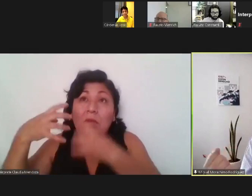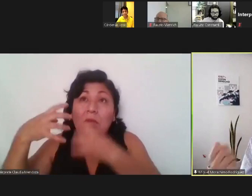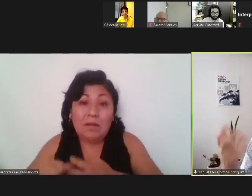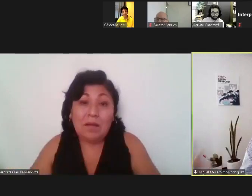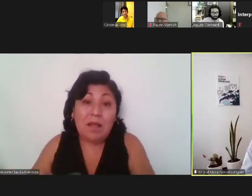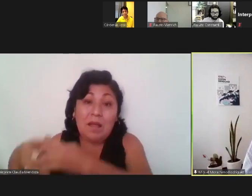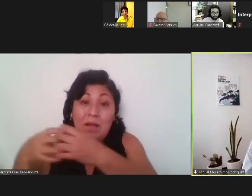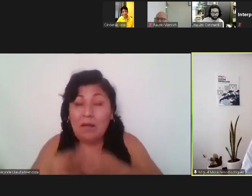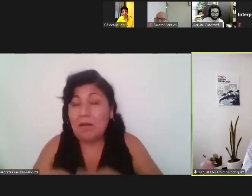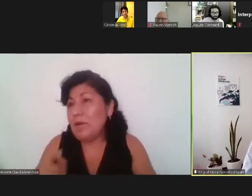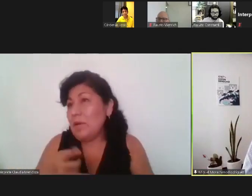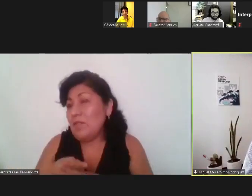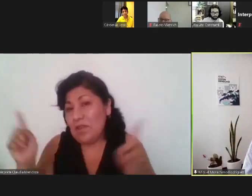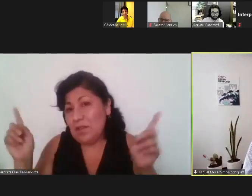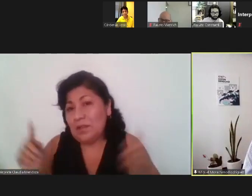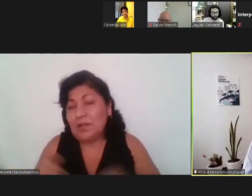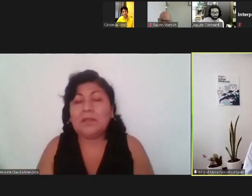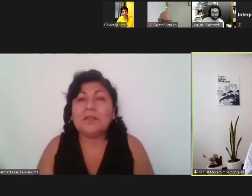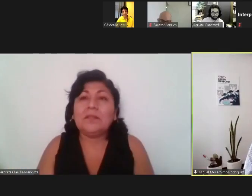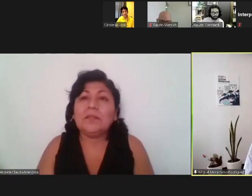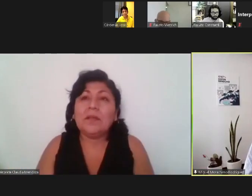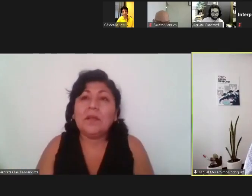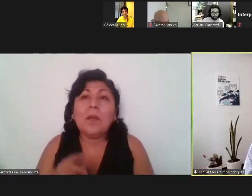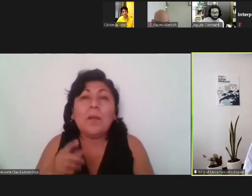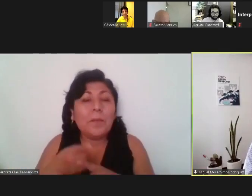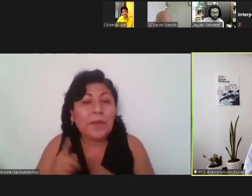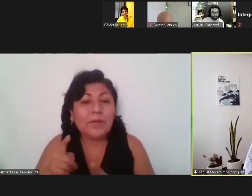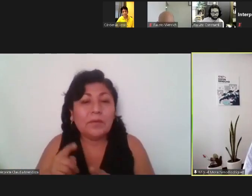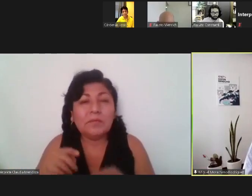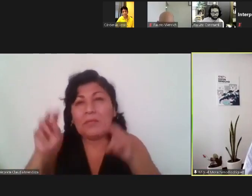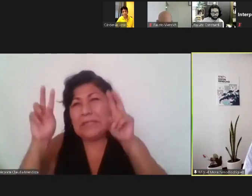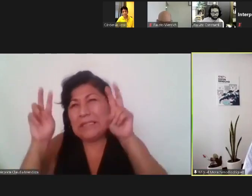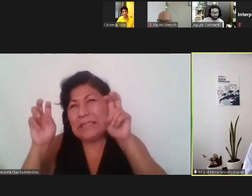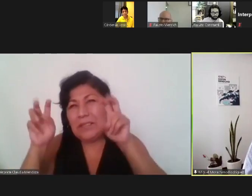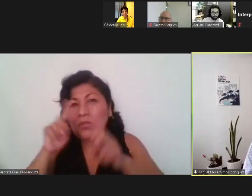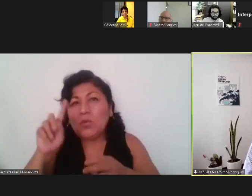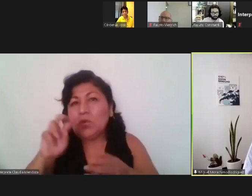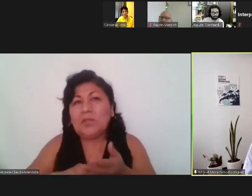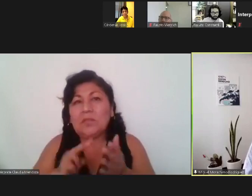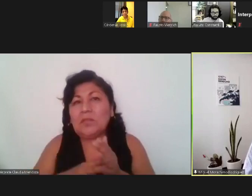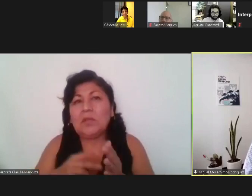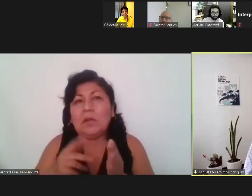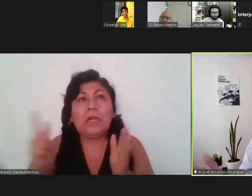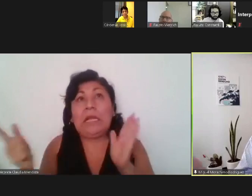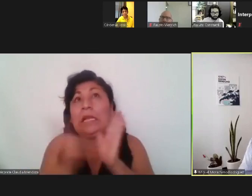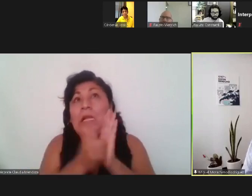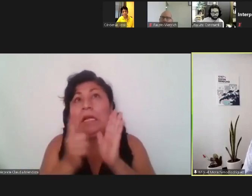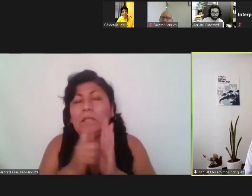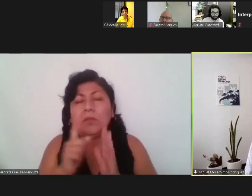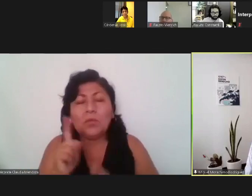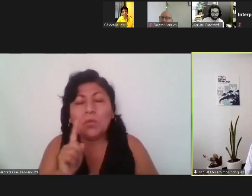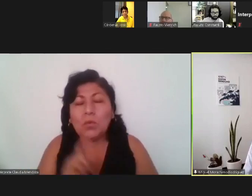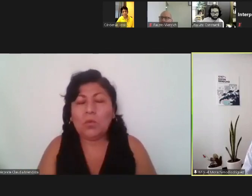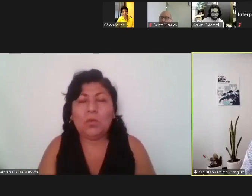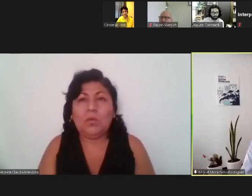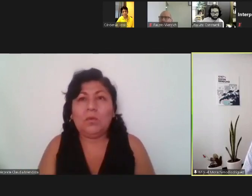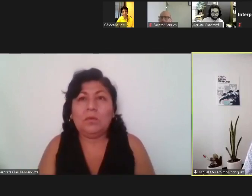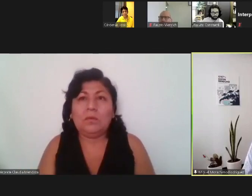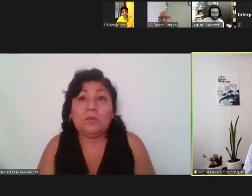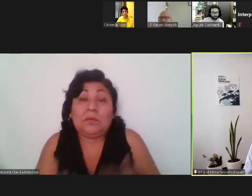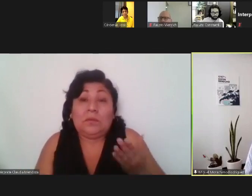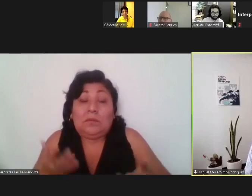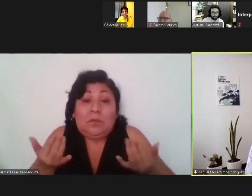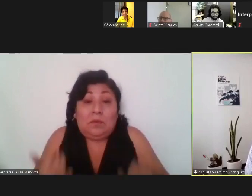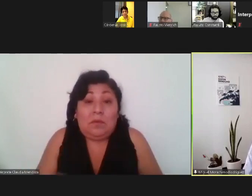es su alternativa, pero copy left es un eslogan, no significa nada legalmente, no, probablemente habrá quien considere que